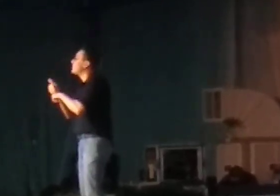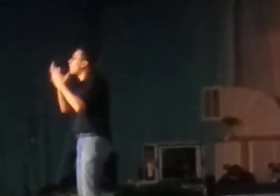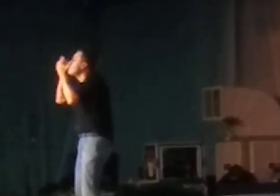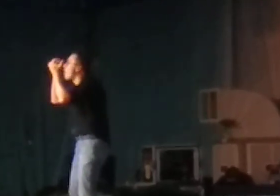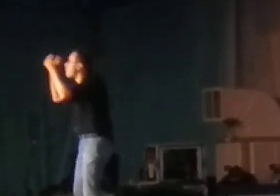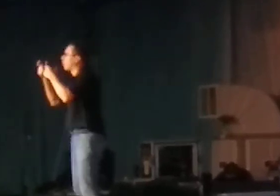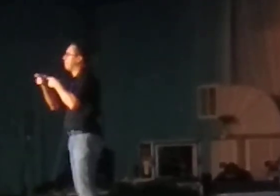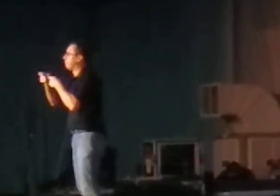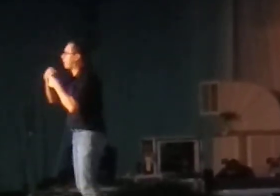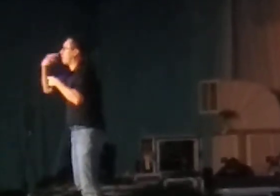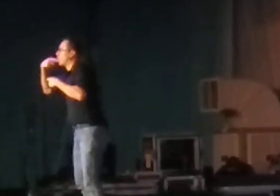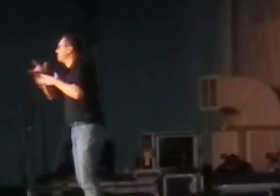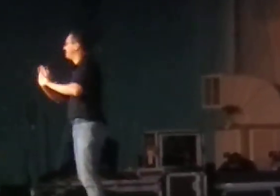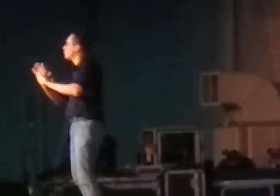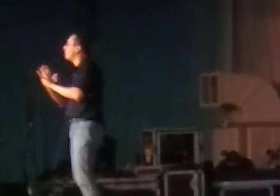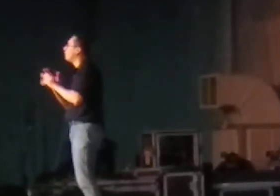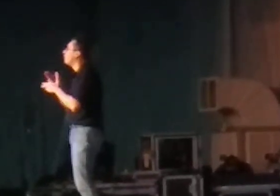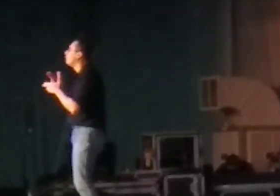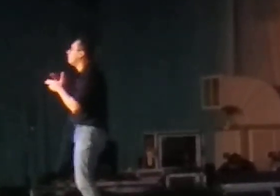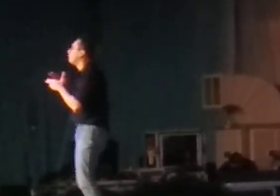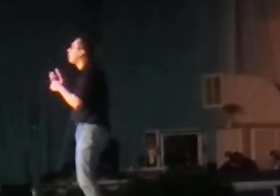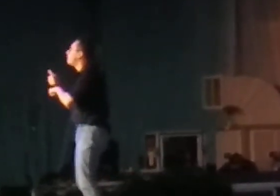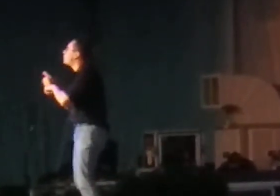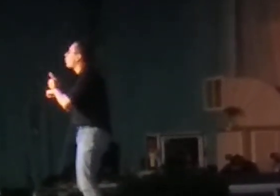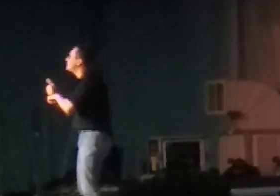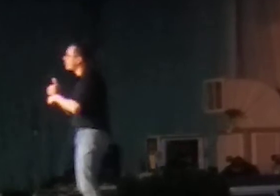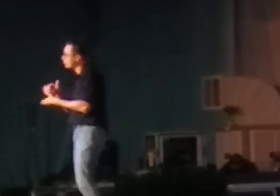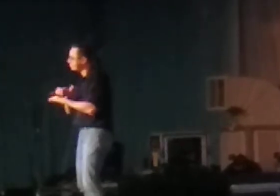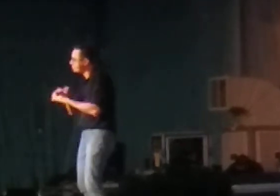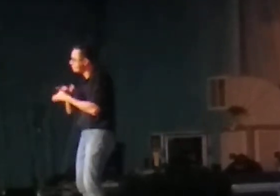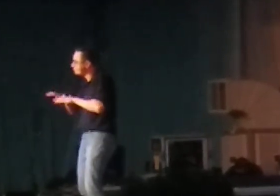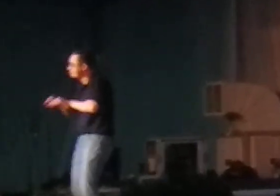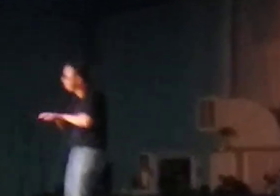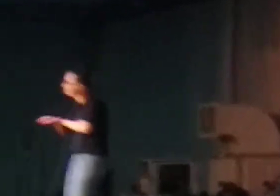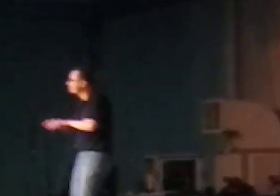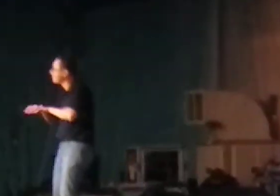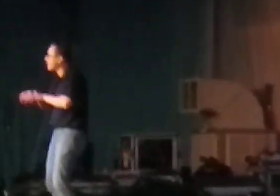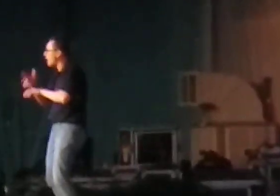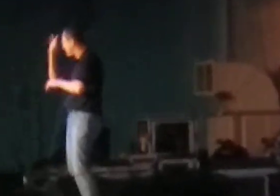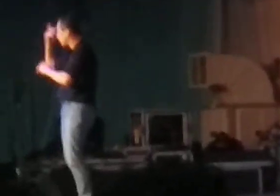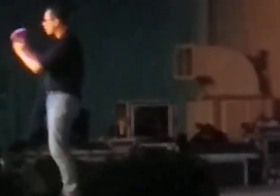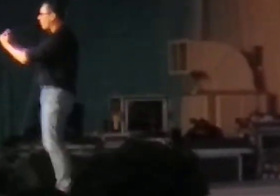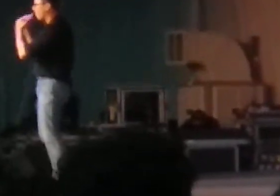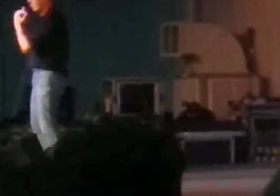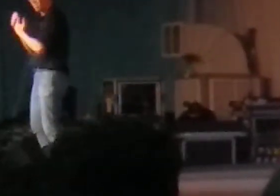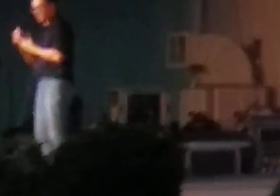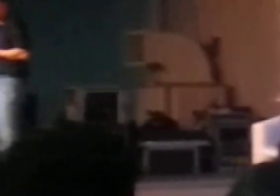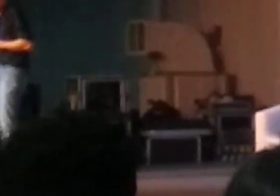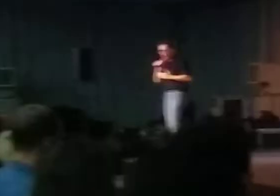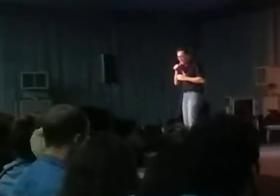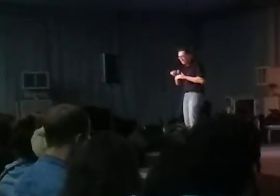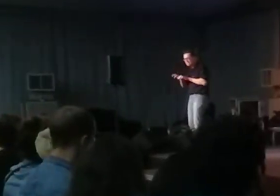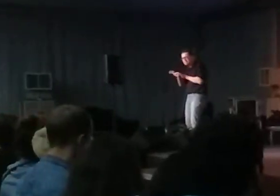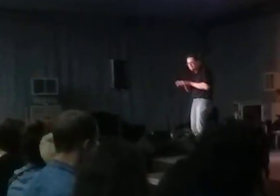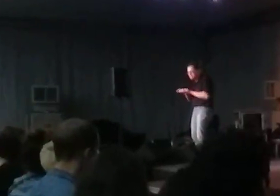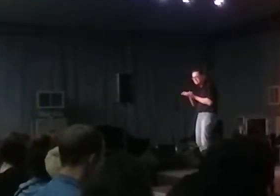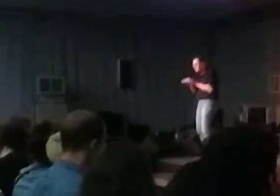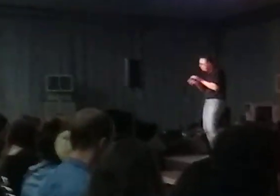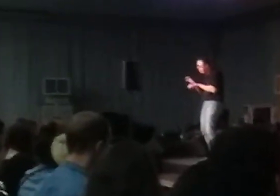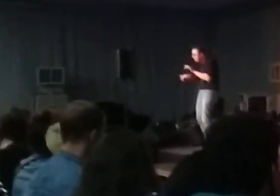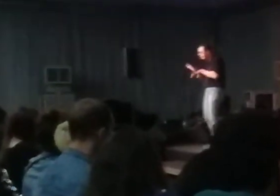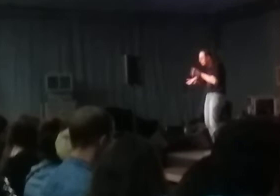visibilidade ser escrivã. Mas assim, tem gente que me escreveu: mas escrivã não é polícia? Eu falei: então, né? É